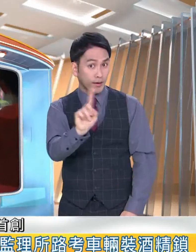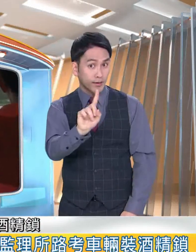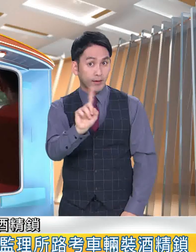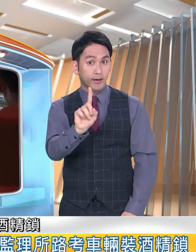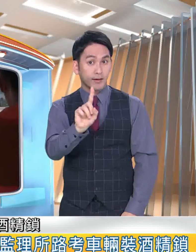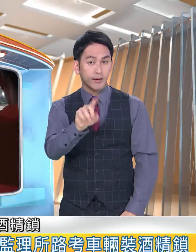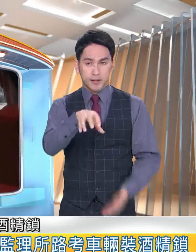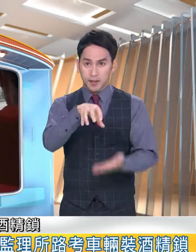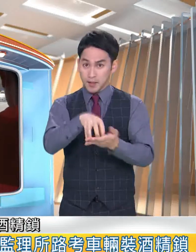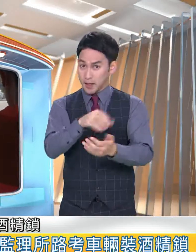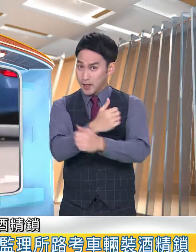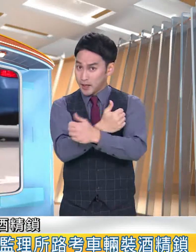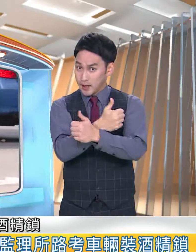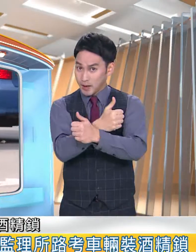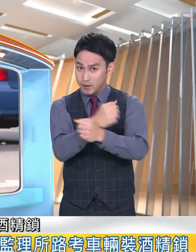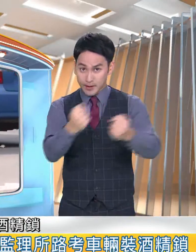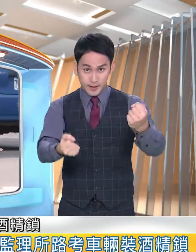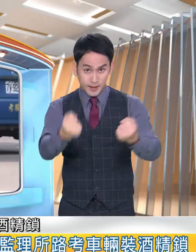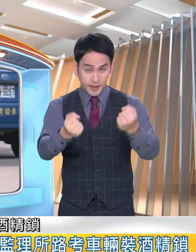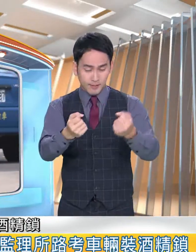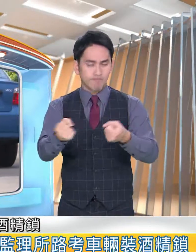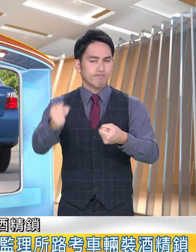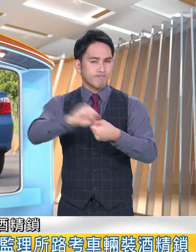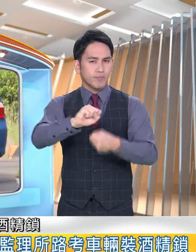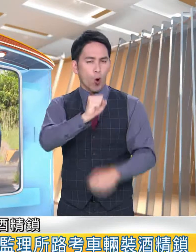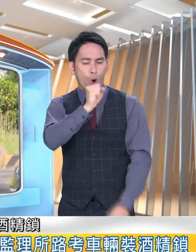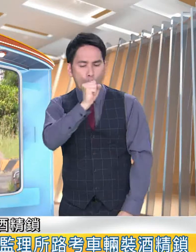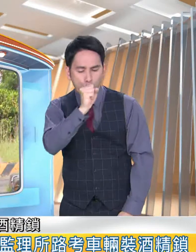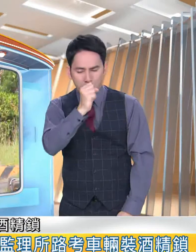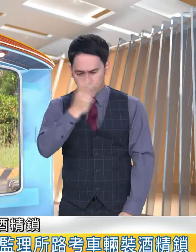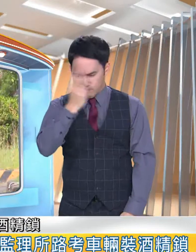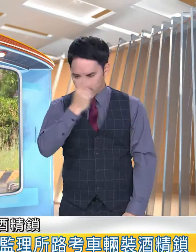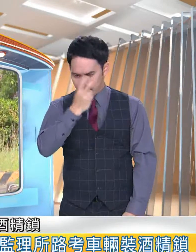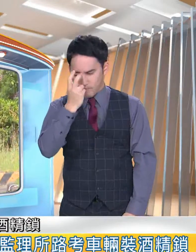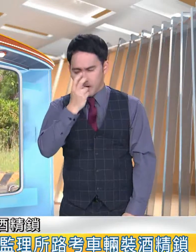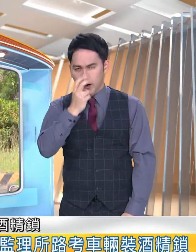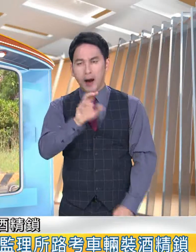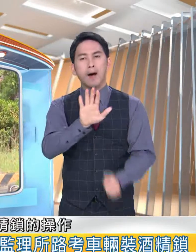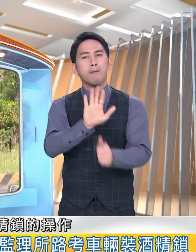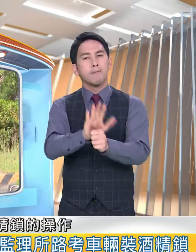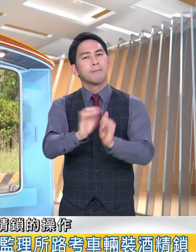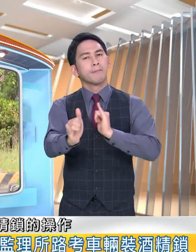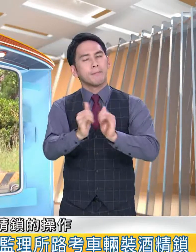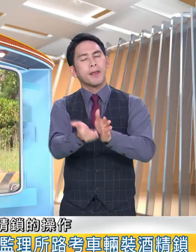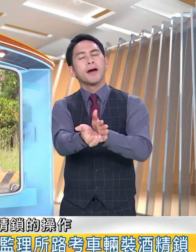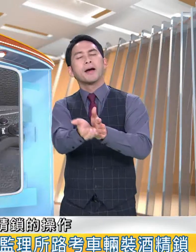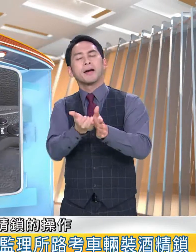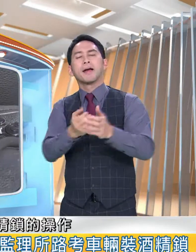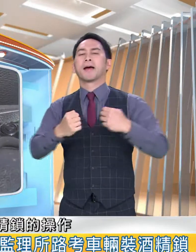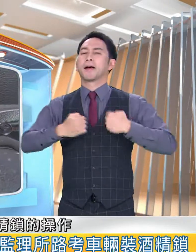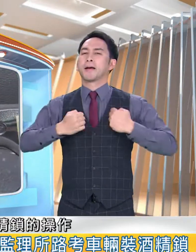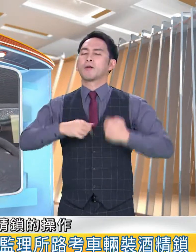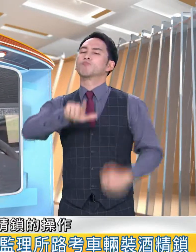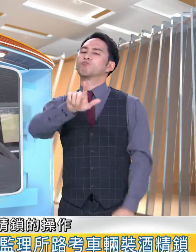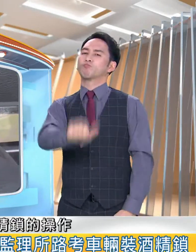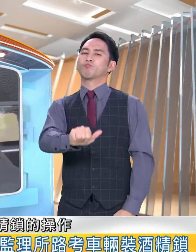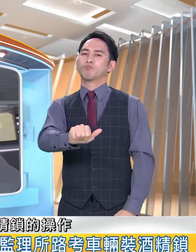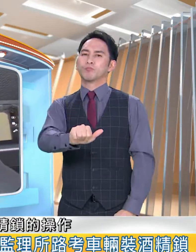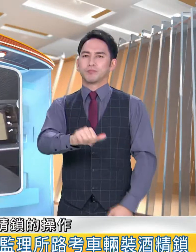在路考的车辆加装酒精锁，让民众可以先熟悉酒精锁的操作。